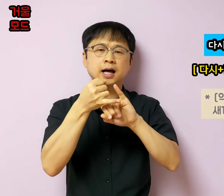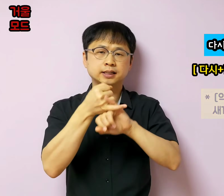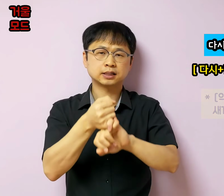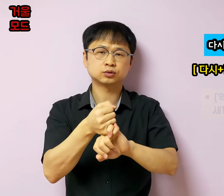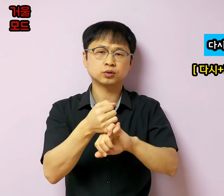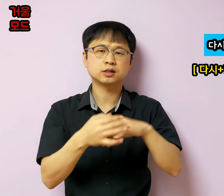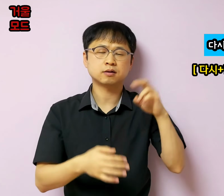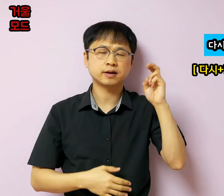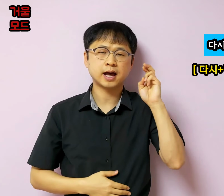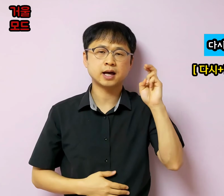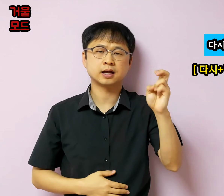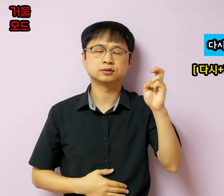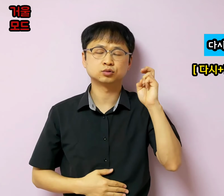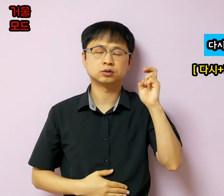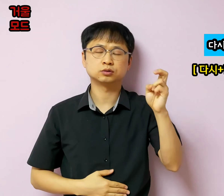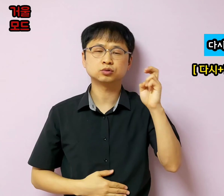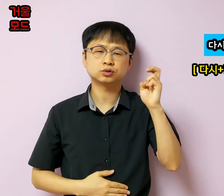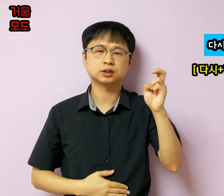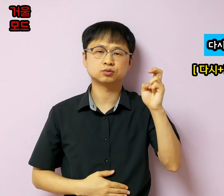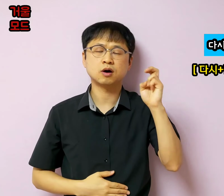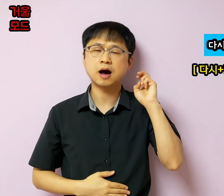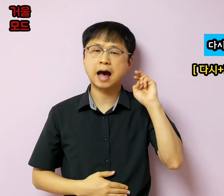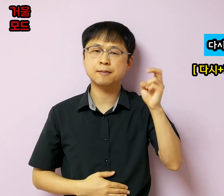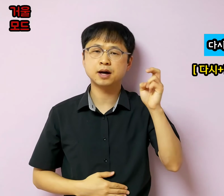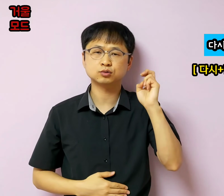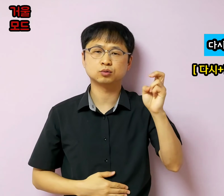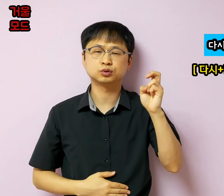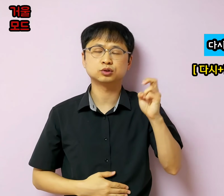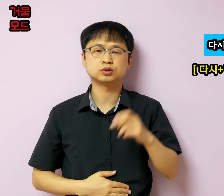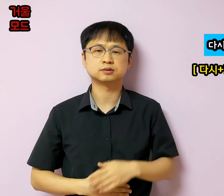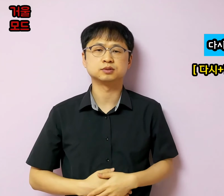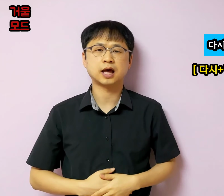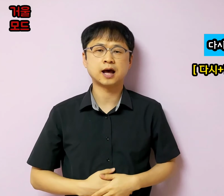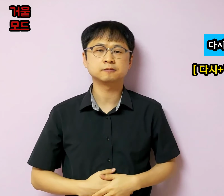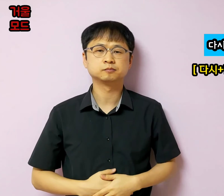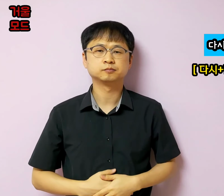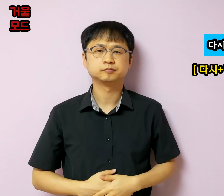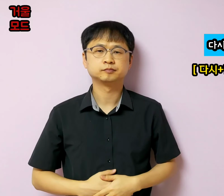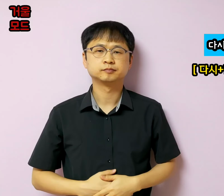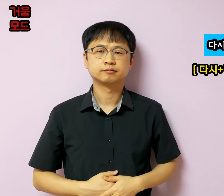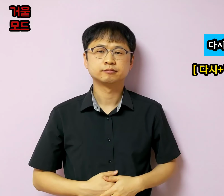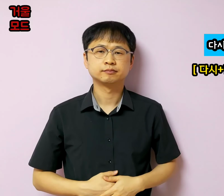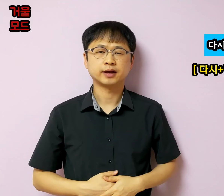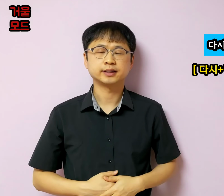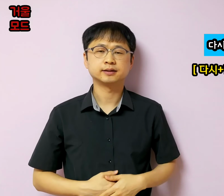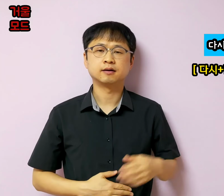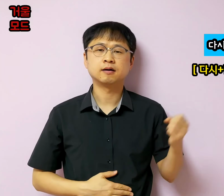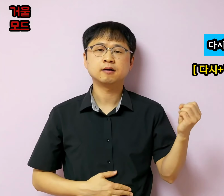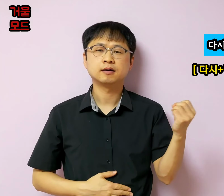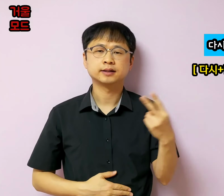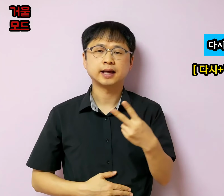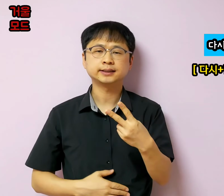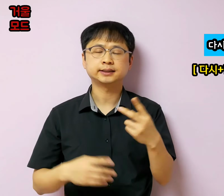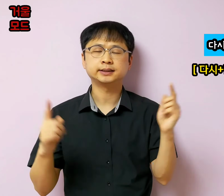됩니다. 약속일 거야 라는 추측의 수어, 아마 수어 붙여주었습니다. 네, 그래서